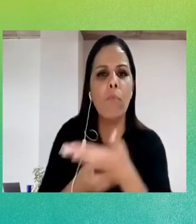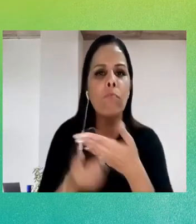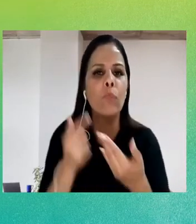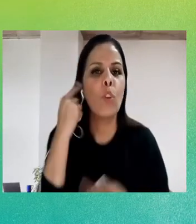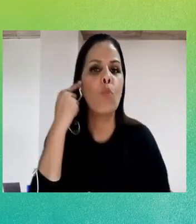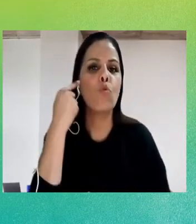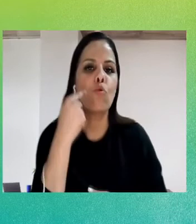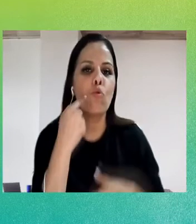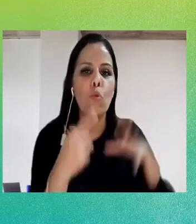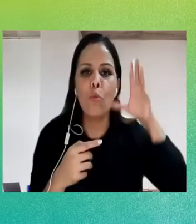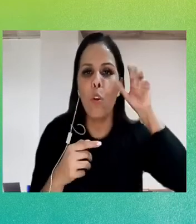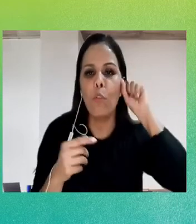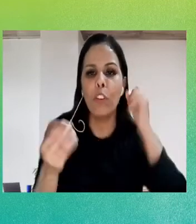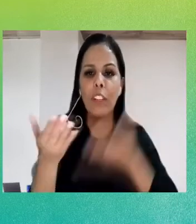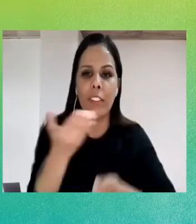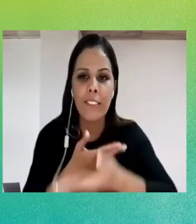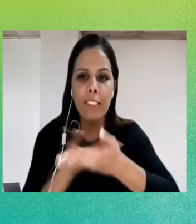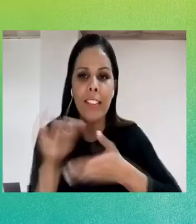aula?